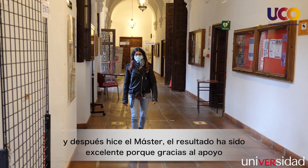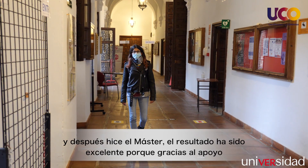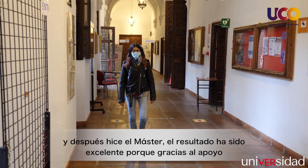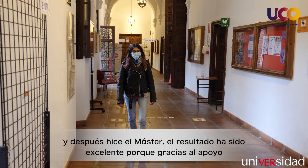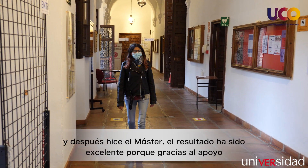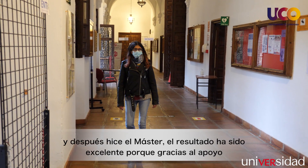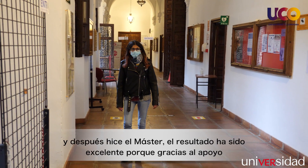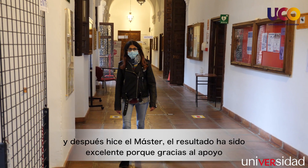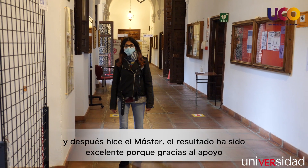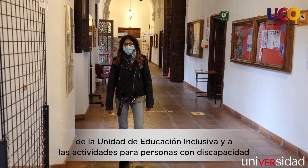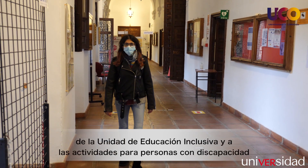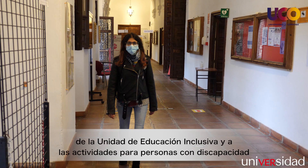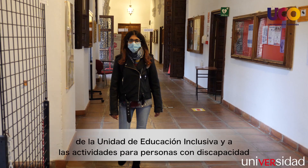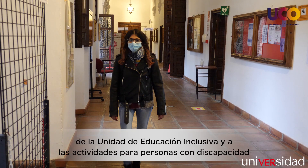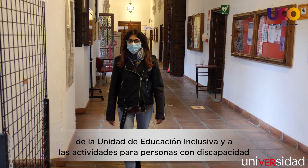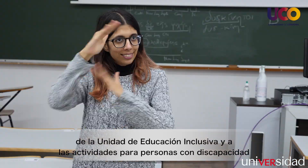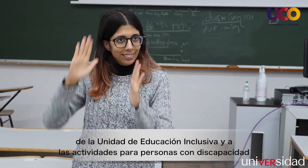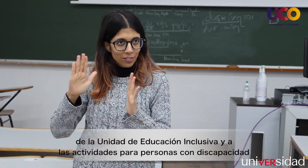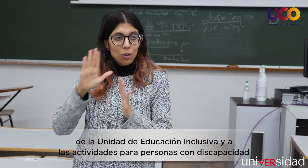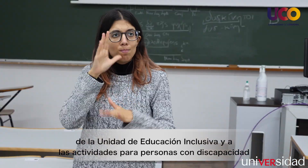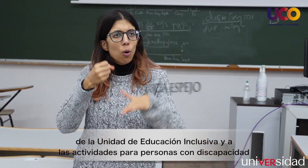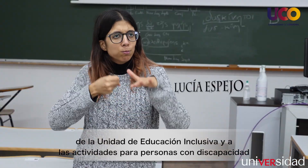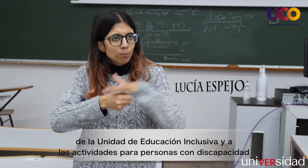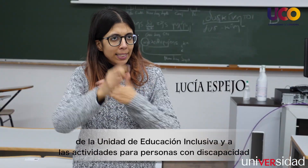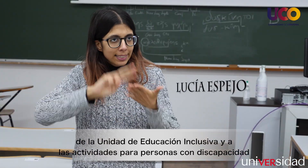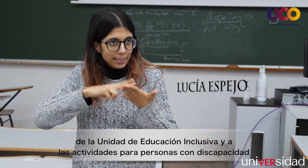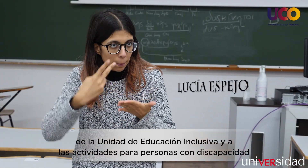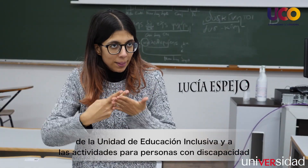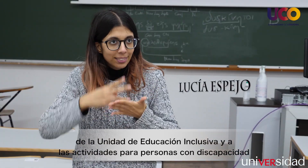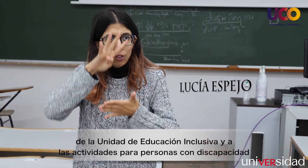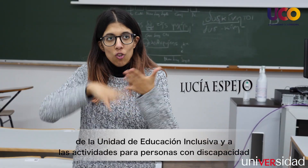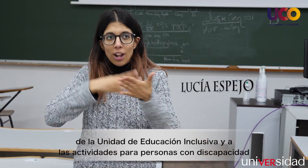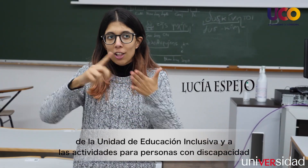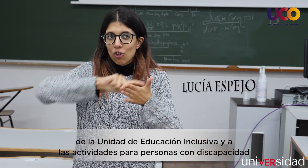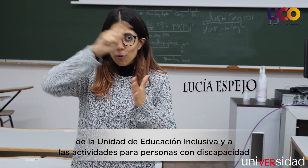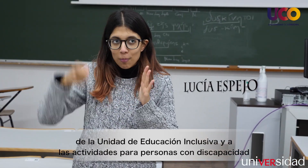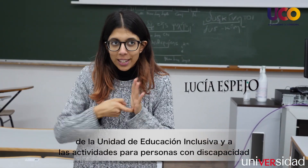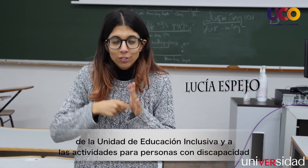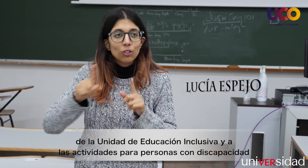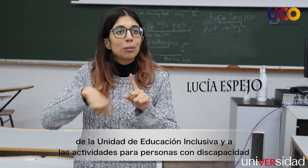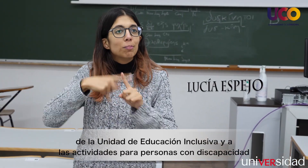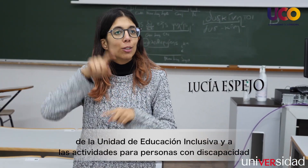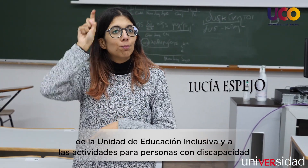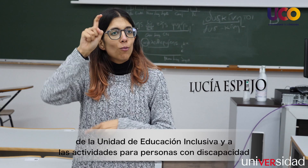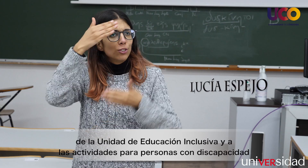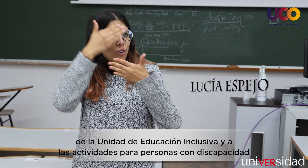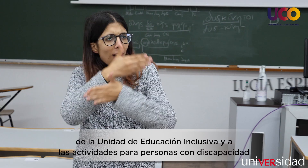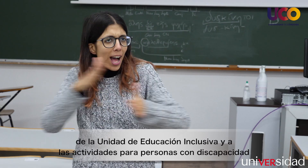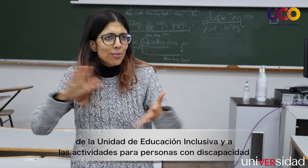porque gracias al apoyo de la unidad de atención a la inserción y a las actividades para personas con